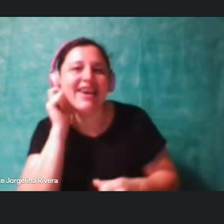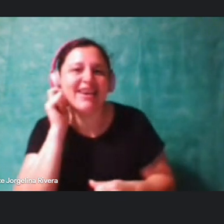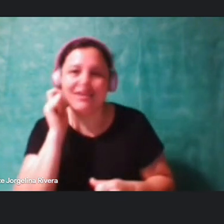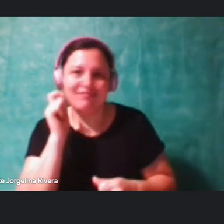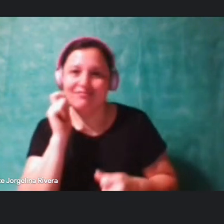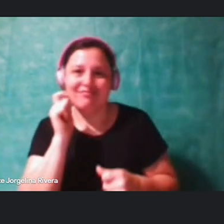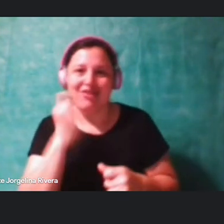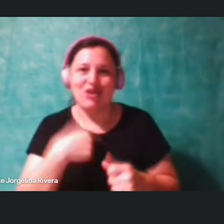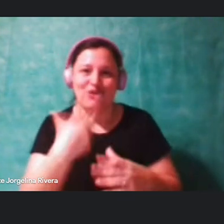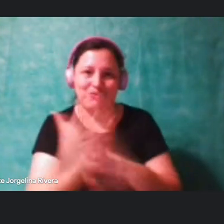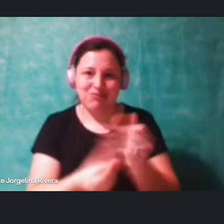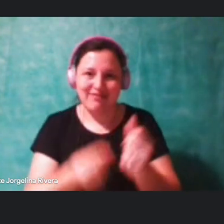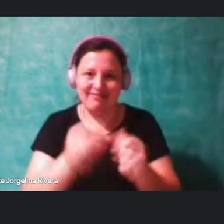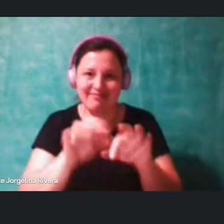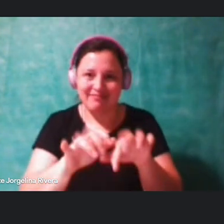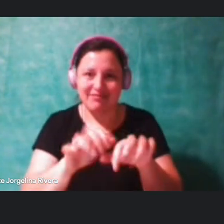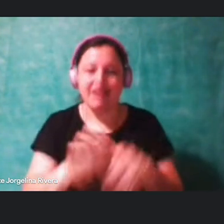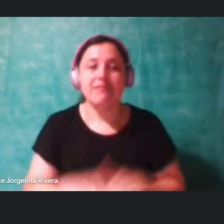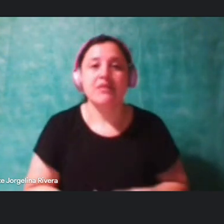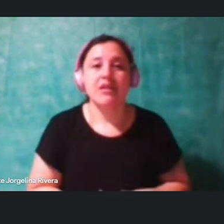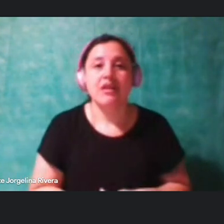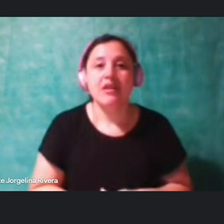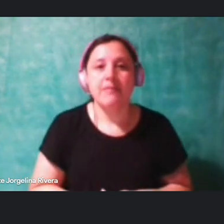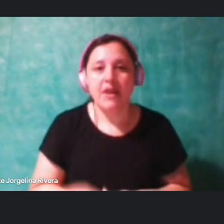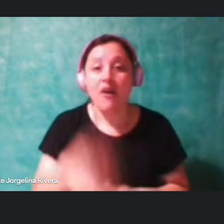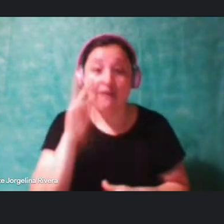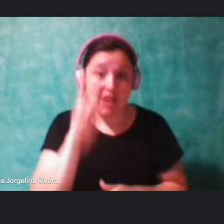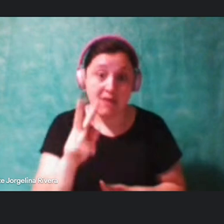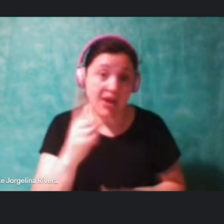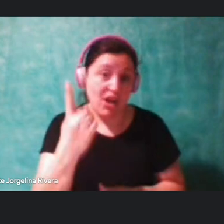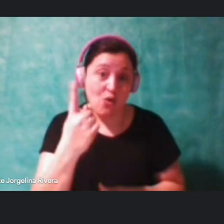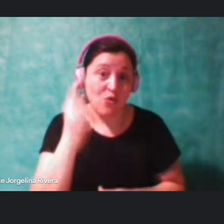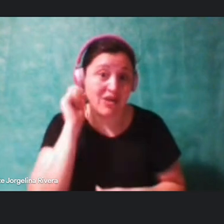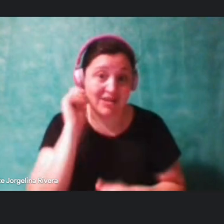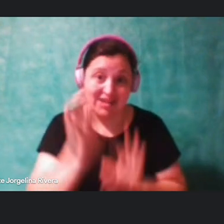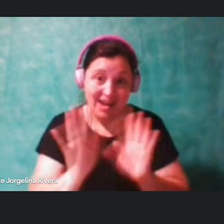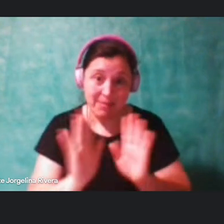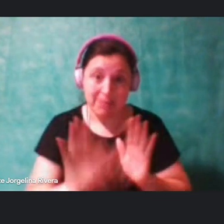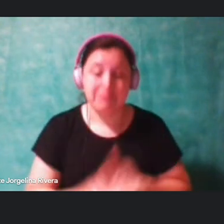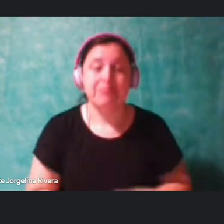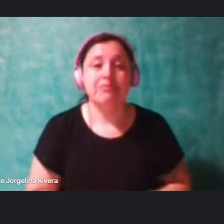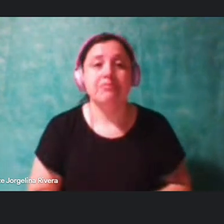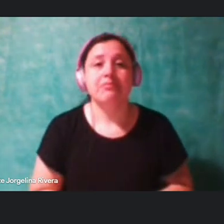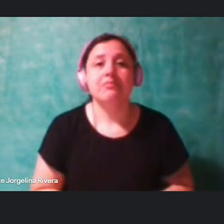had taught, había o habían enseñado, ¿sí?